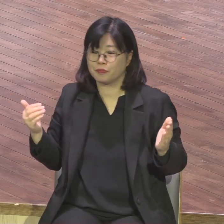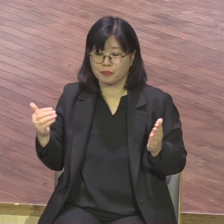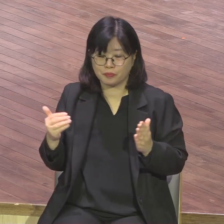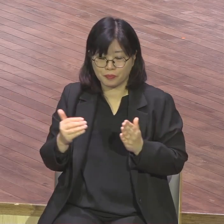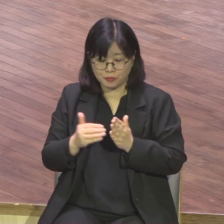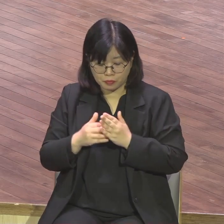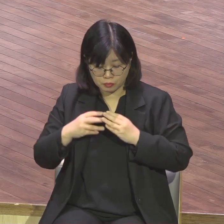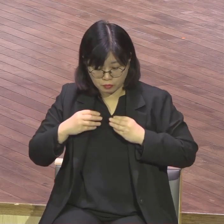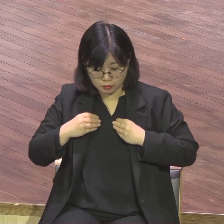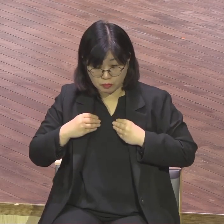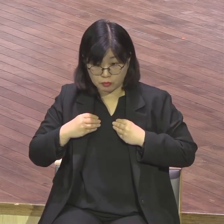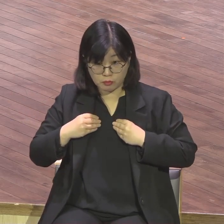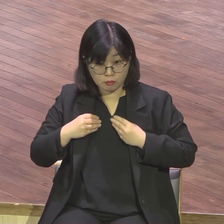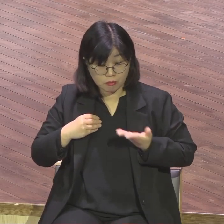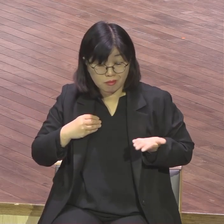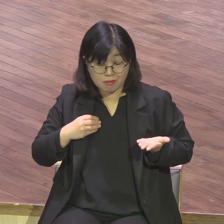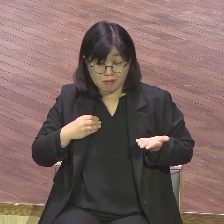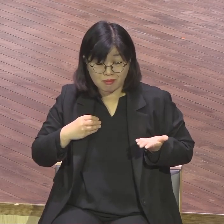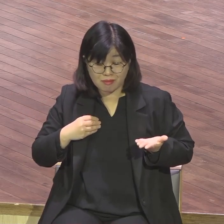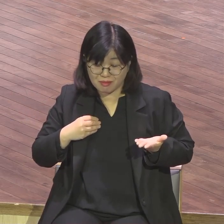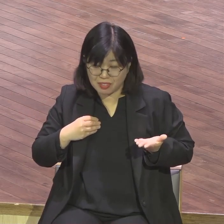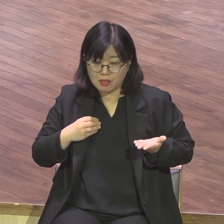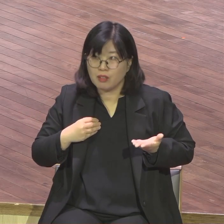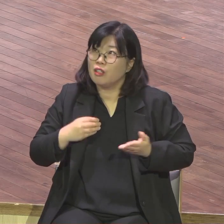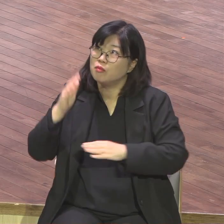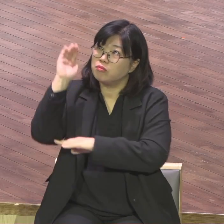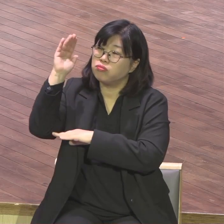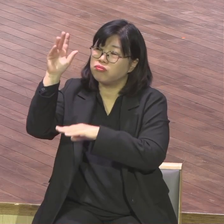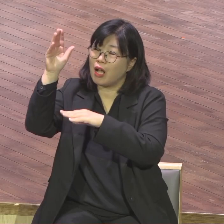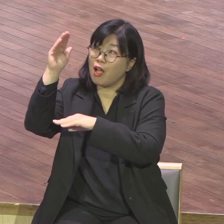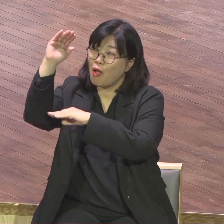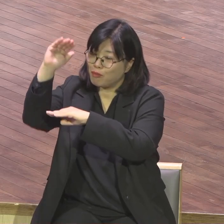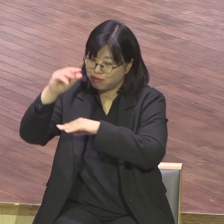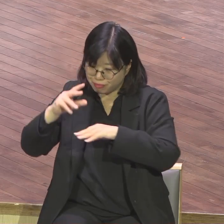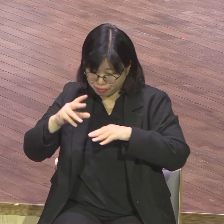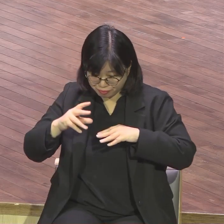정말 싫어하잖아요. 햄릿형.